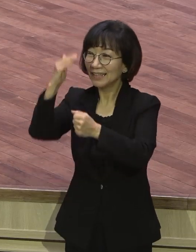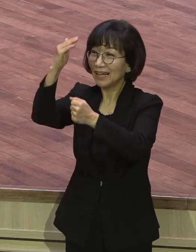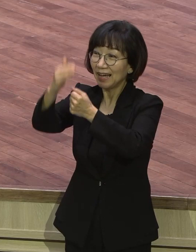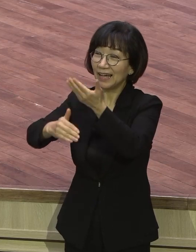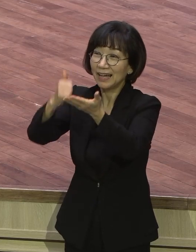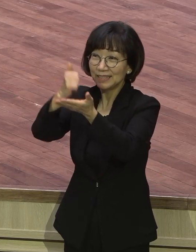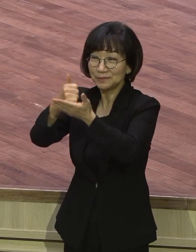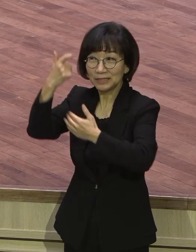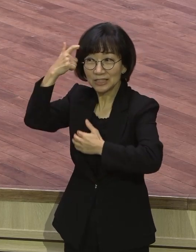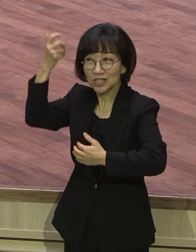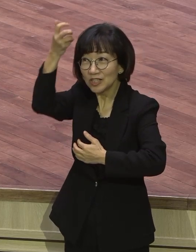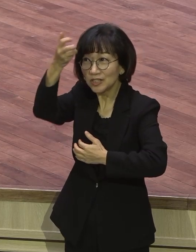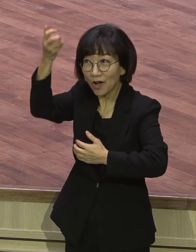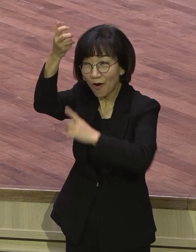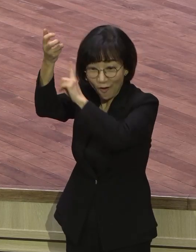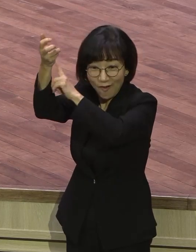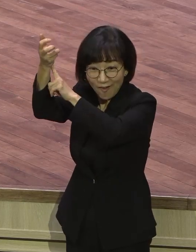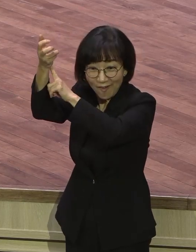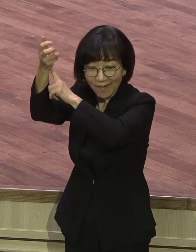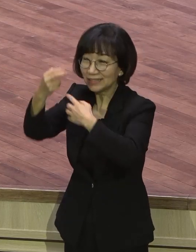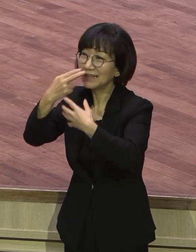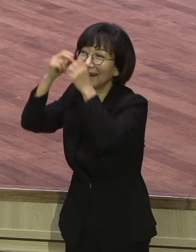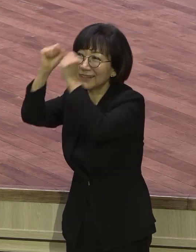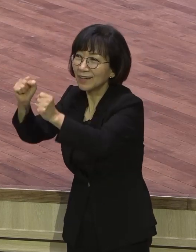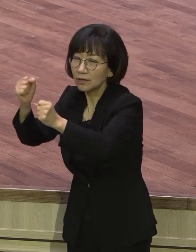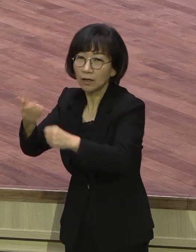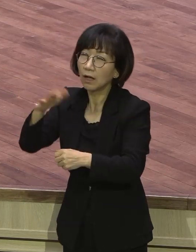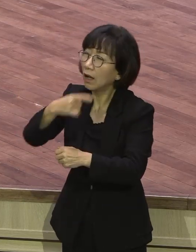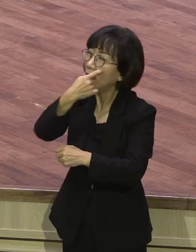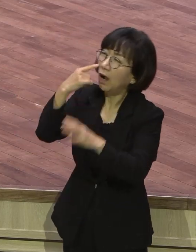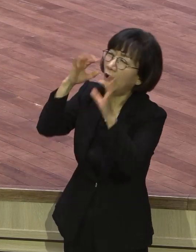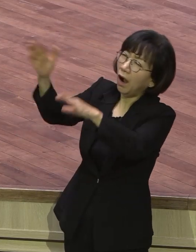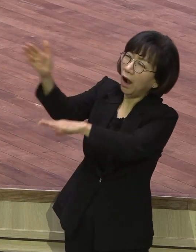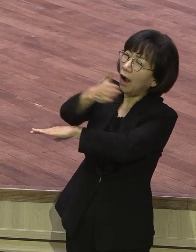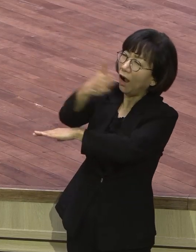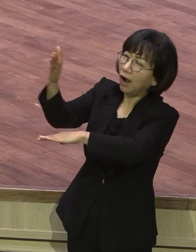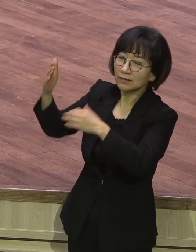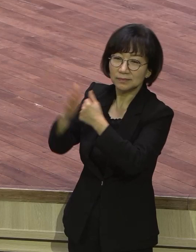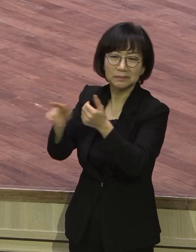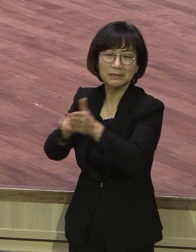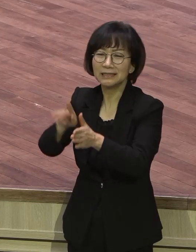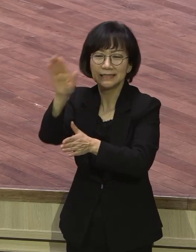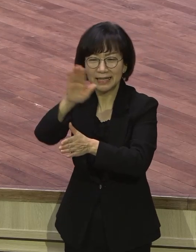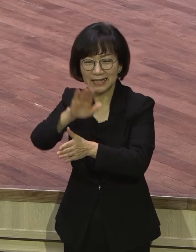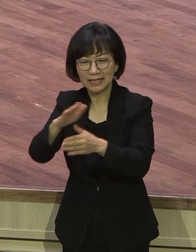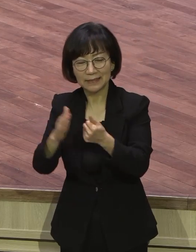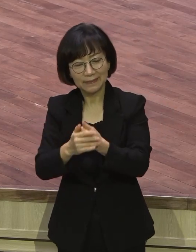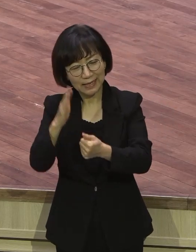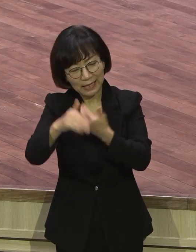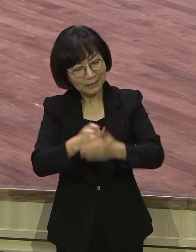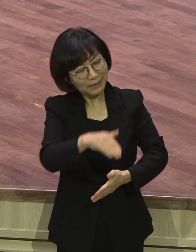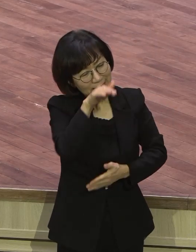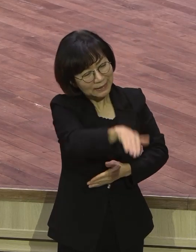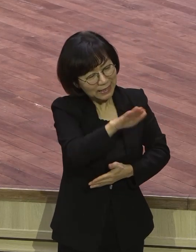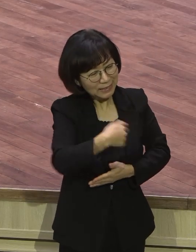살아계시는데 하나님 영으로 계시니까 안 보이니까 안 믿는 거예요. 그러니까 하나님이 믿으라 나를